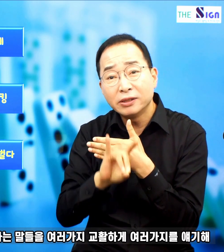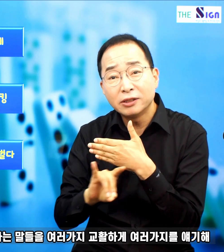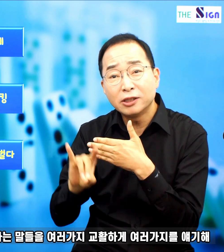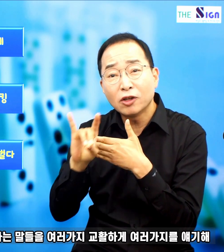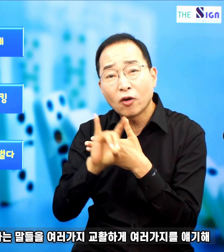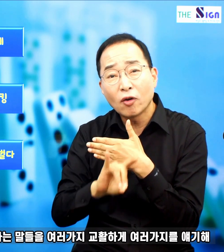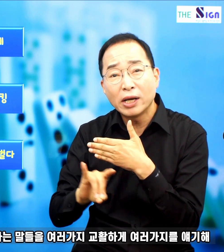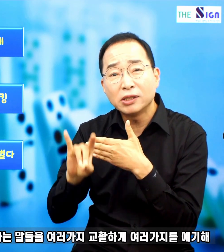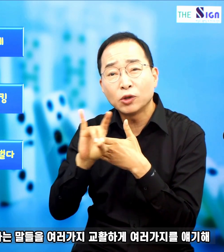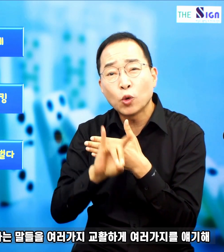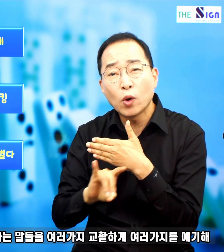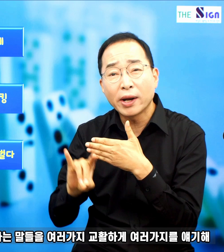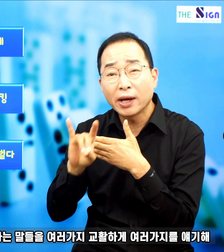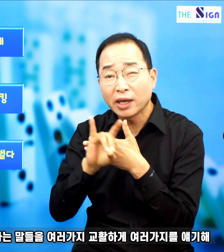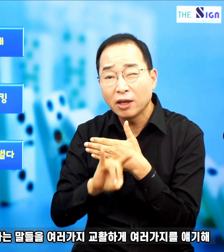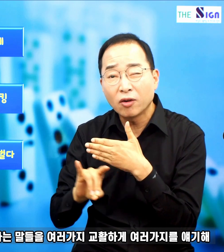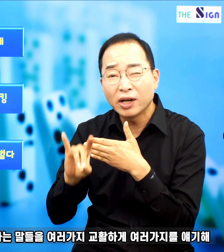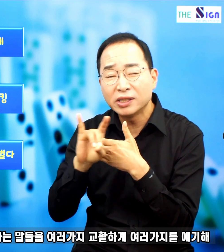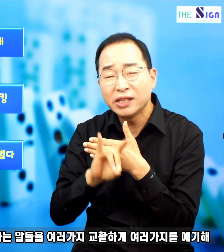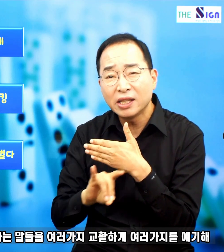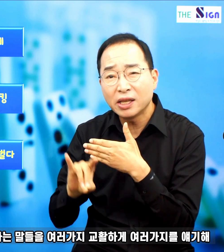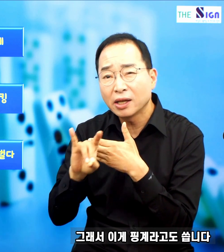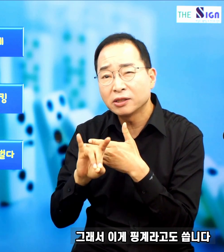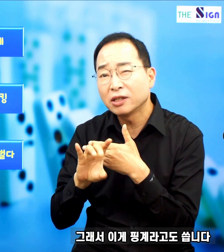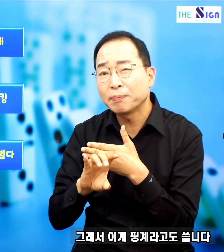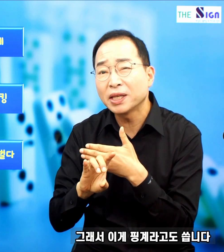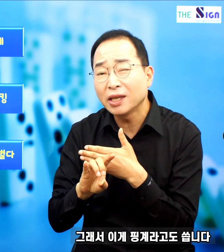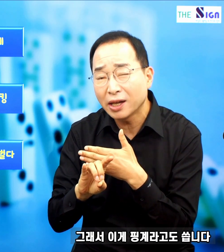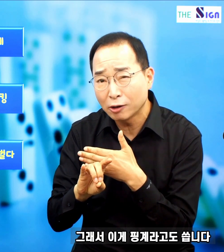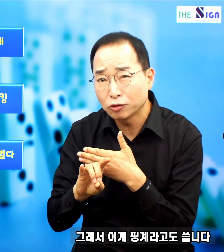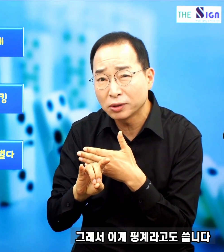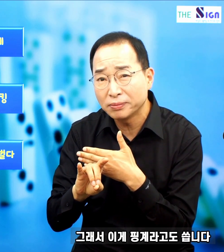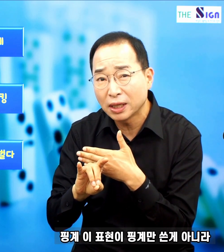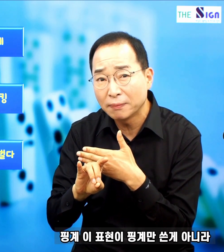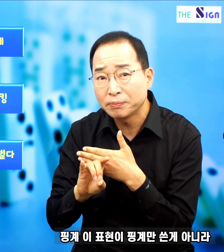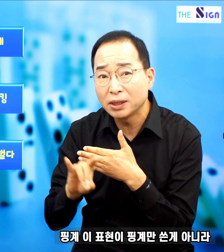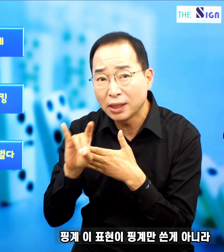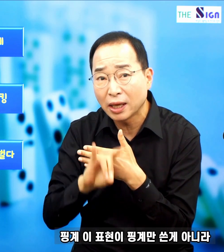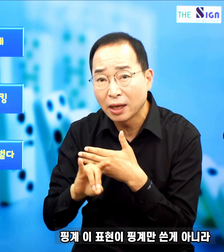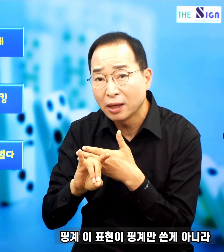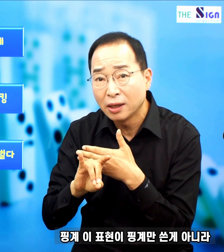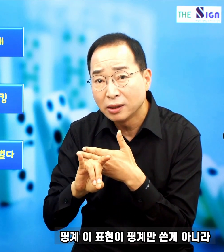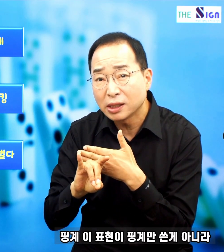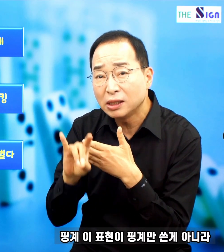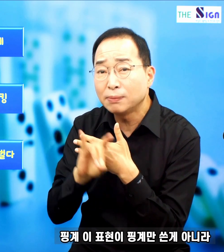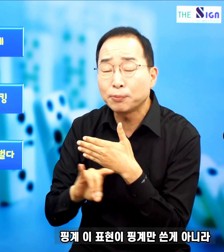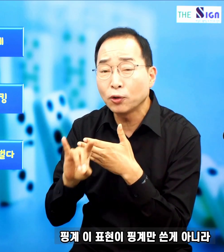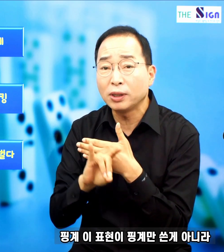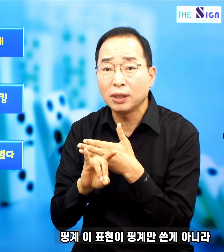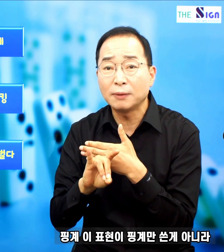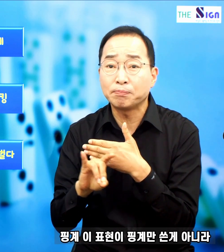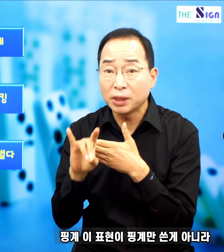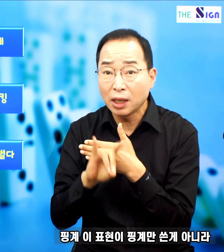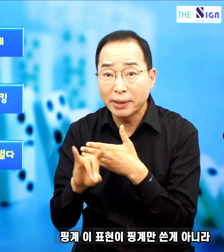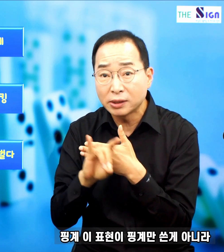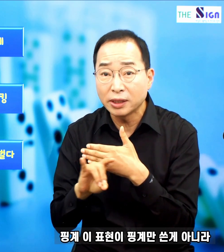말들을 여러 가지 교활하게 여러 가지를 얘기해. 그래서 이게 핑계라고도 씁니다. 핑계. 자, 이 표현이 핑계만 쓴 게